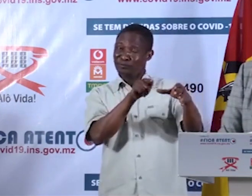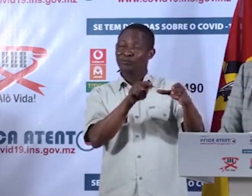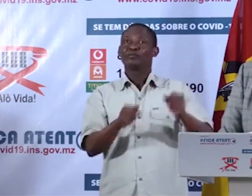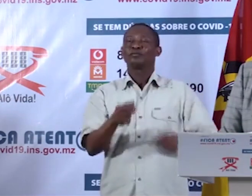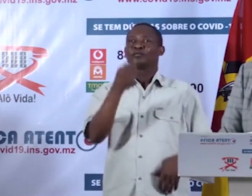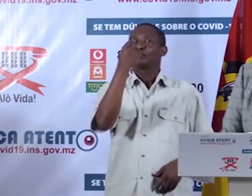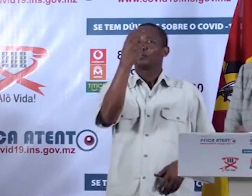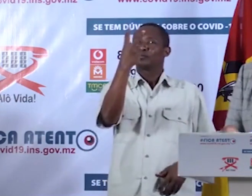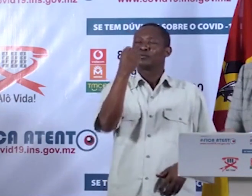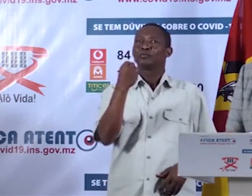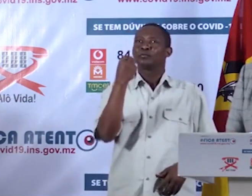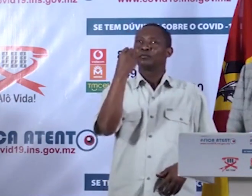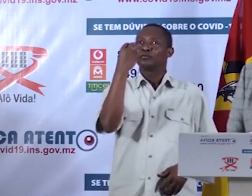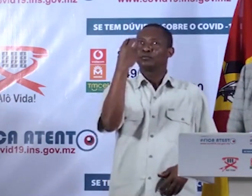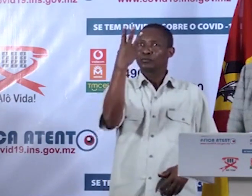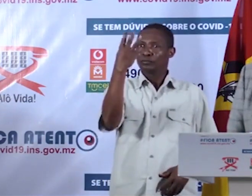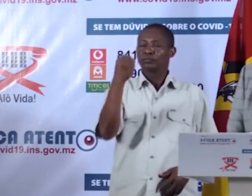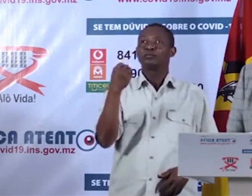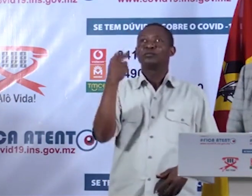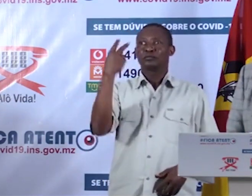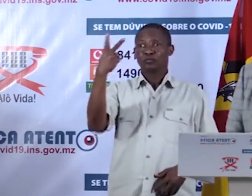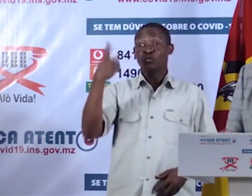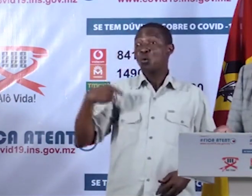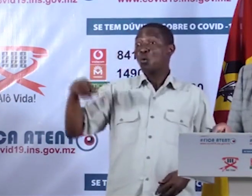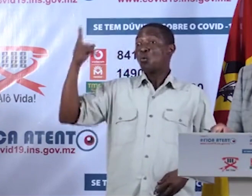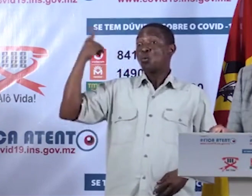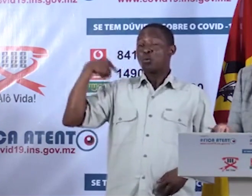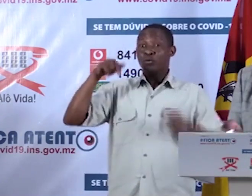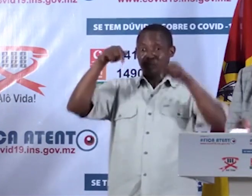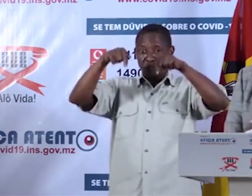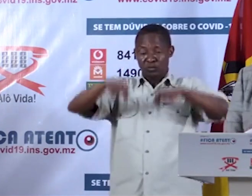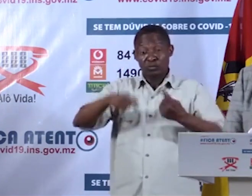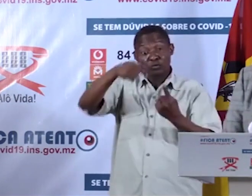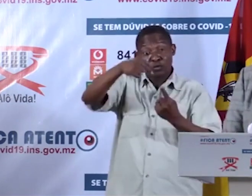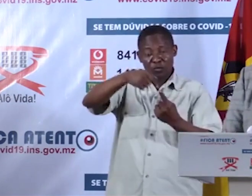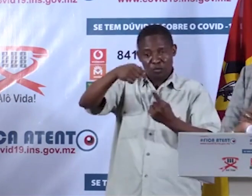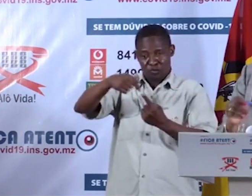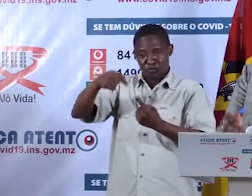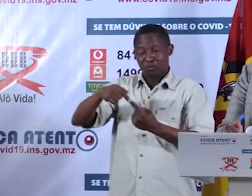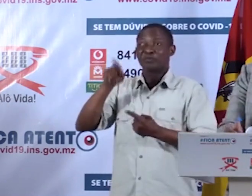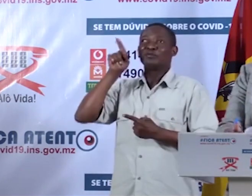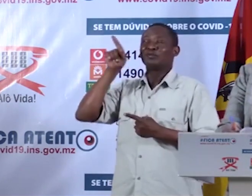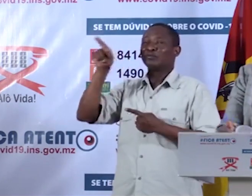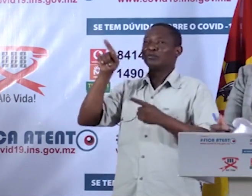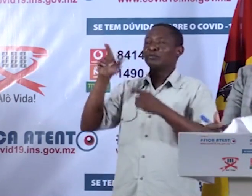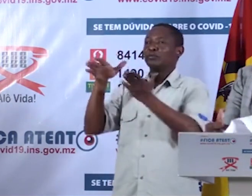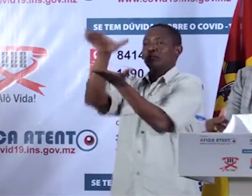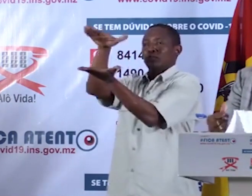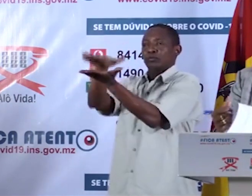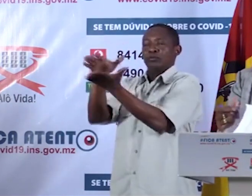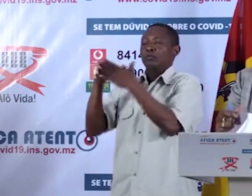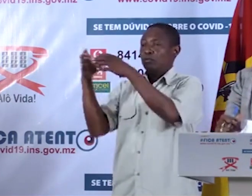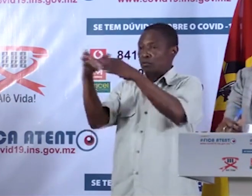232 foram nas últimas 24 horas no laboratório do Instituto Nacional de